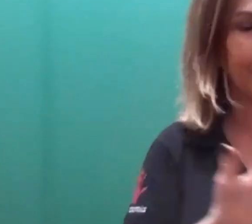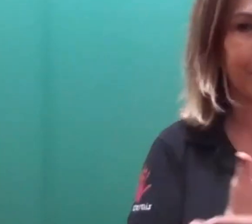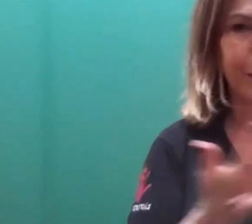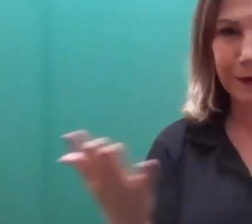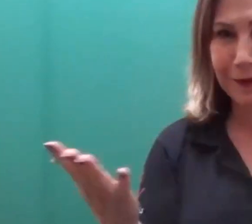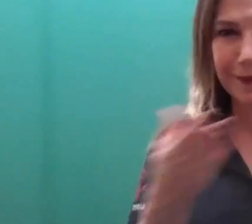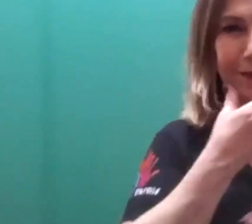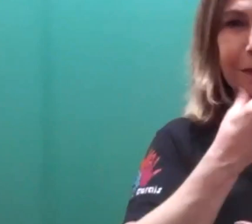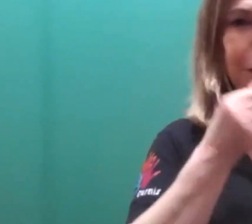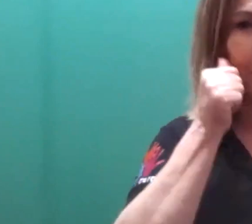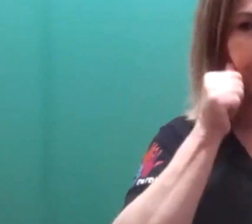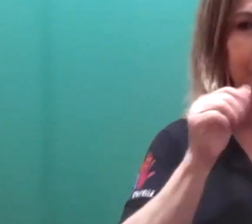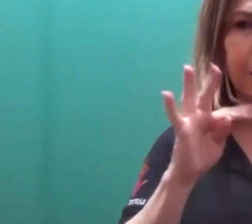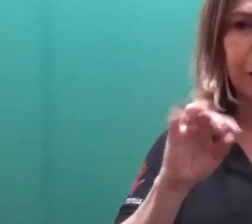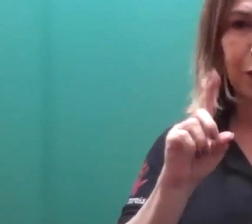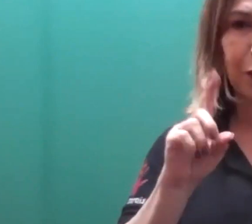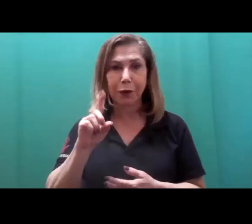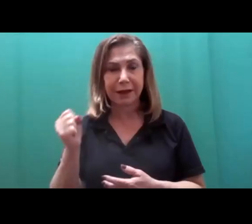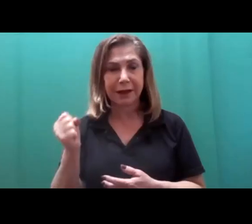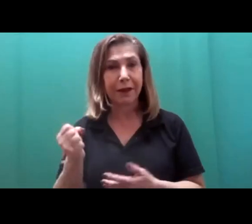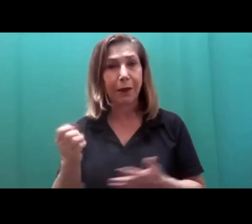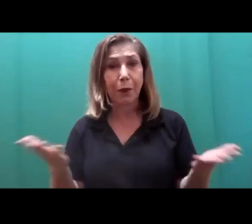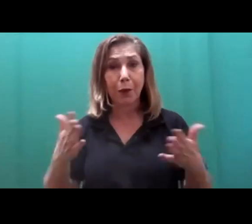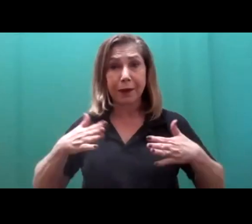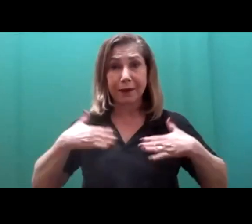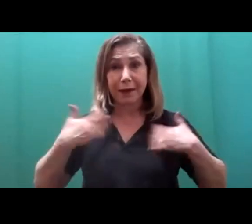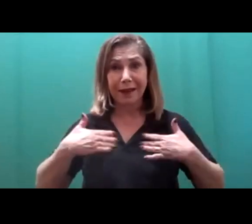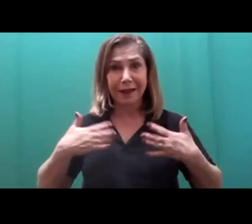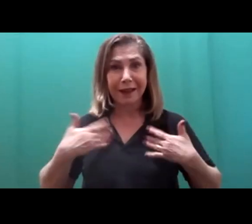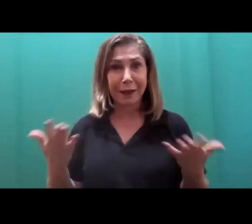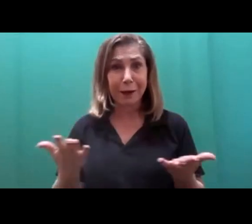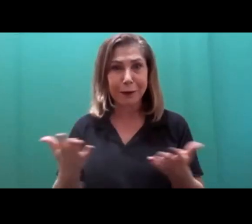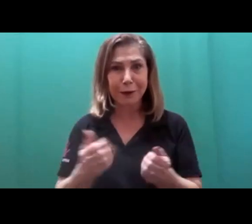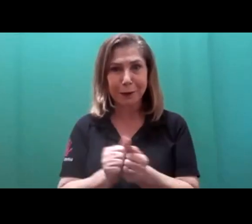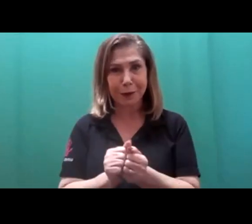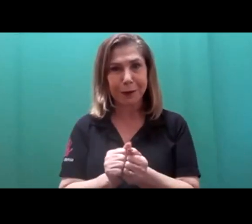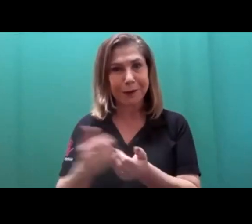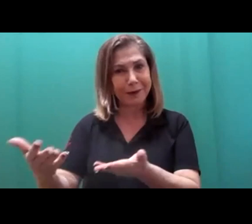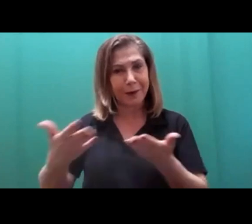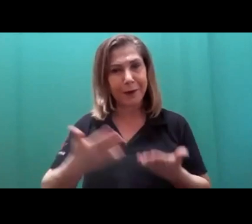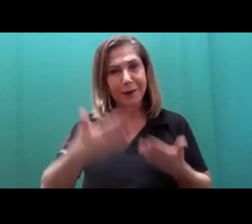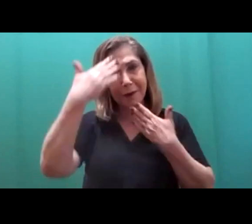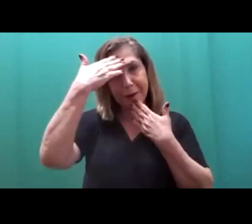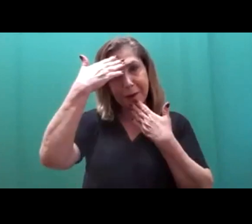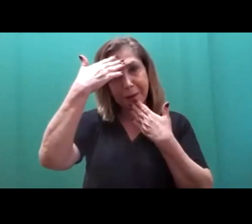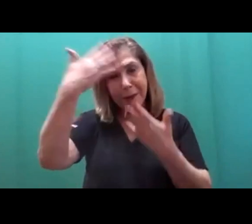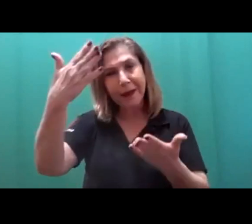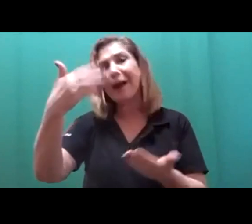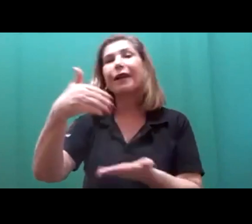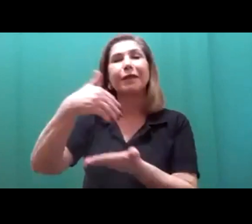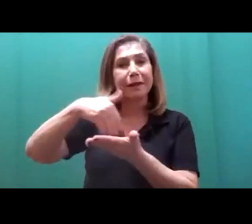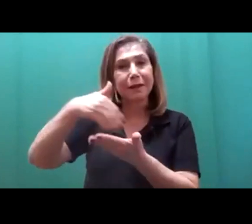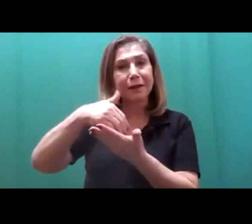e todes. Uma alegria estar aqui com vocês. Obrigada pelo convite. Parabéns à Subsecretaria de